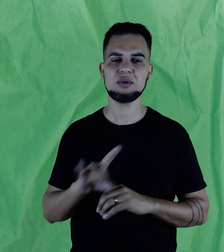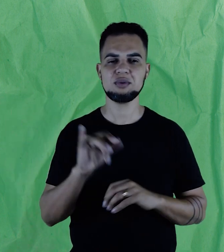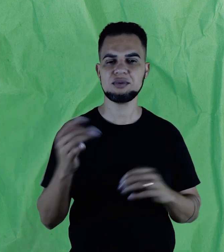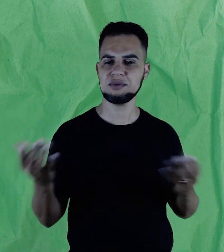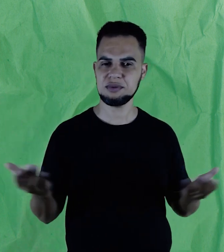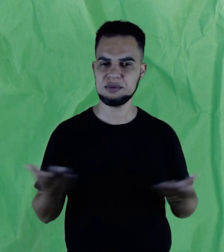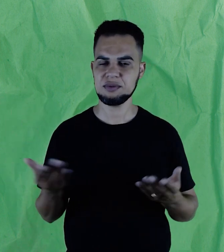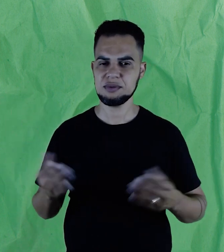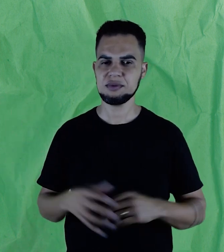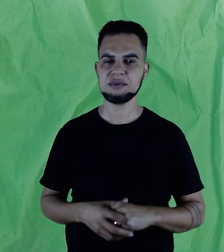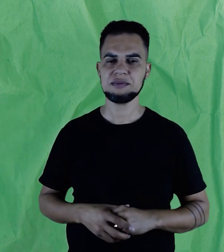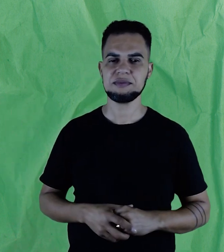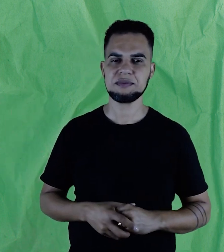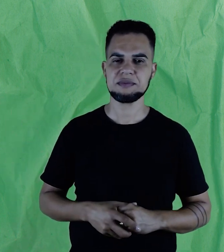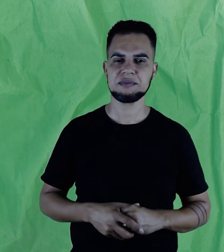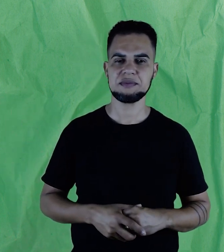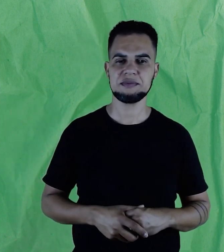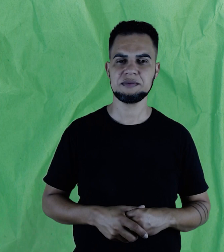hoje.